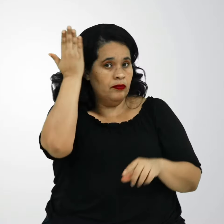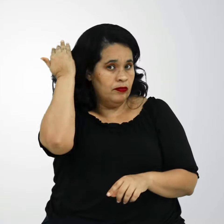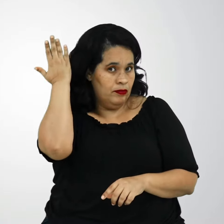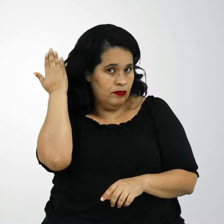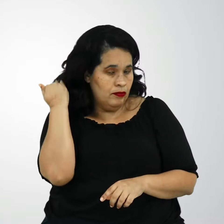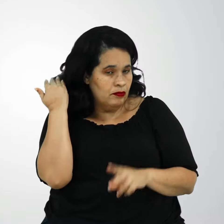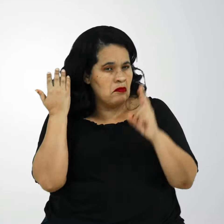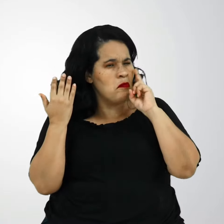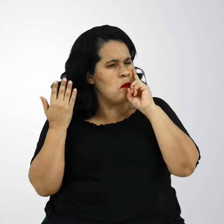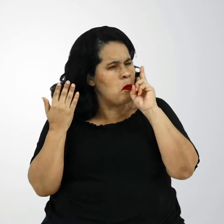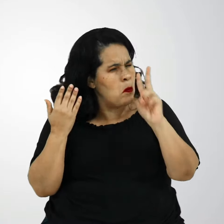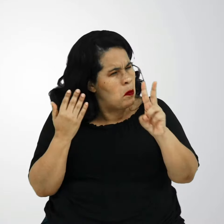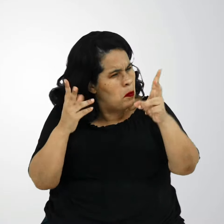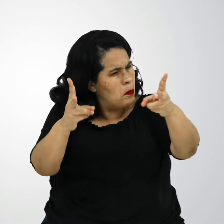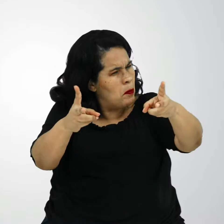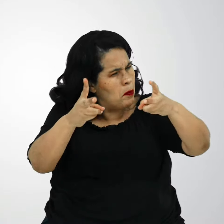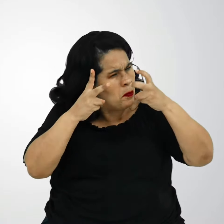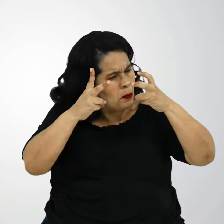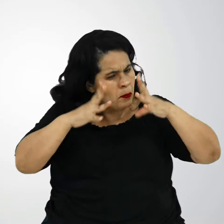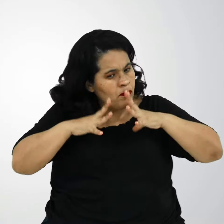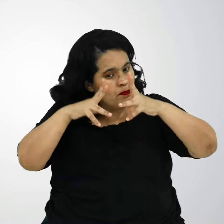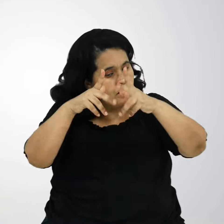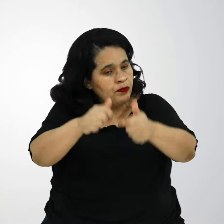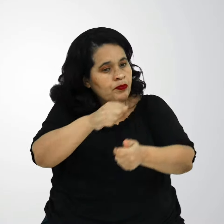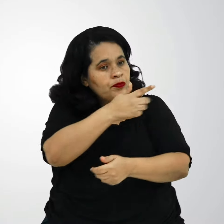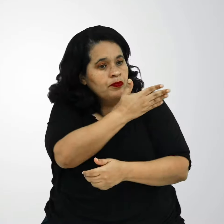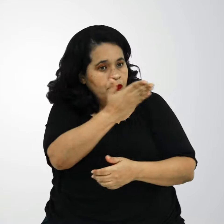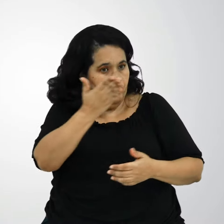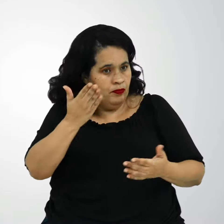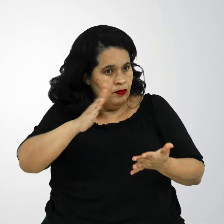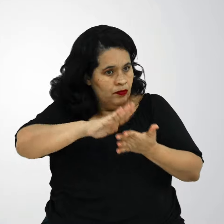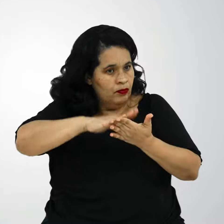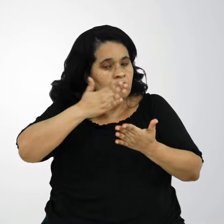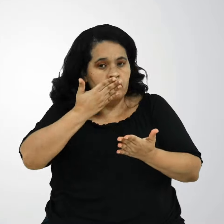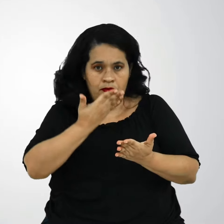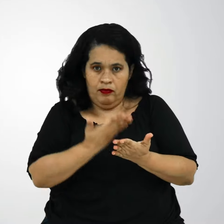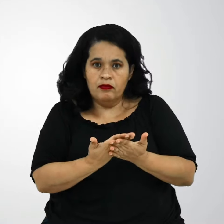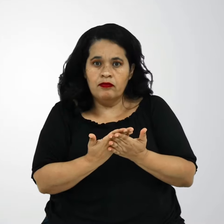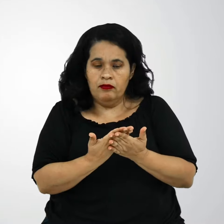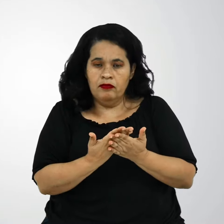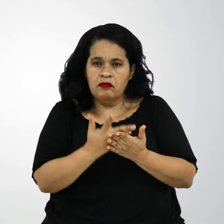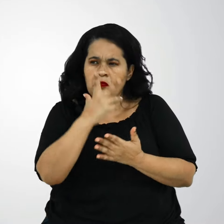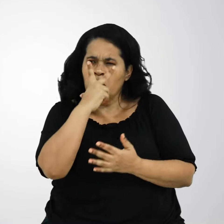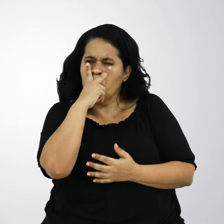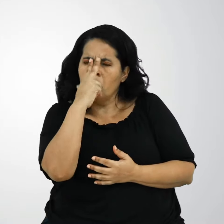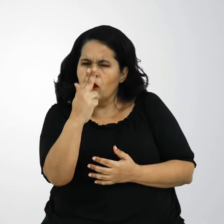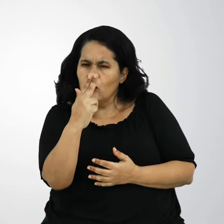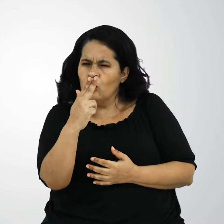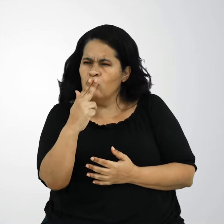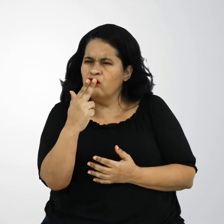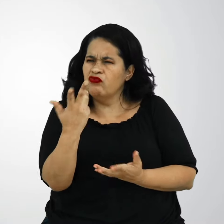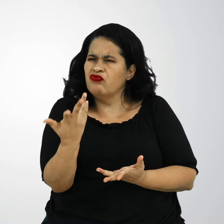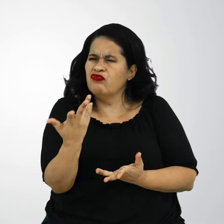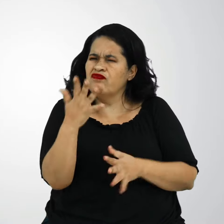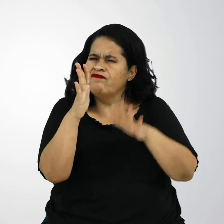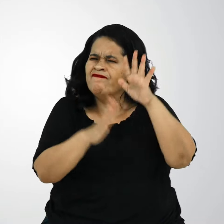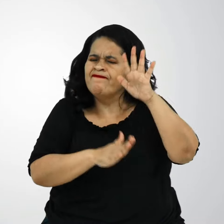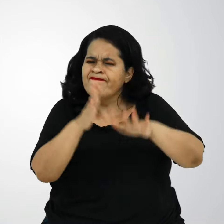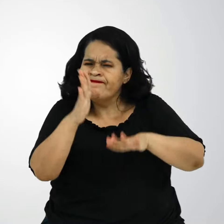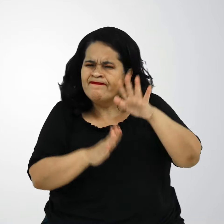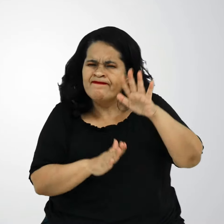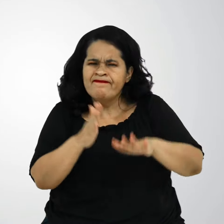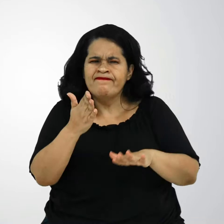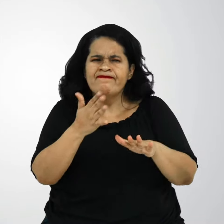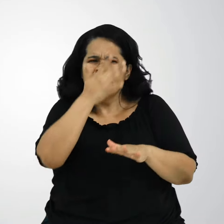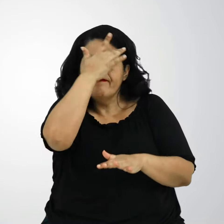foi falando aí dessa interpretação histórica, parece que é tudo muito forçado assim para acomodar e